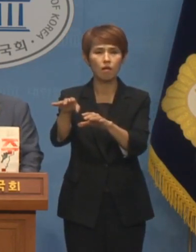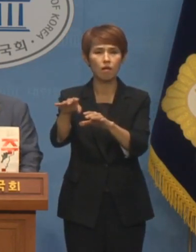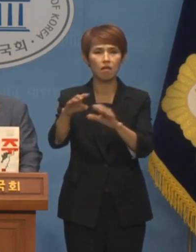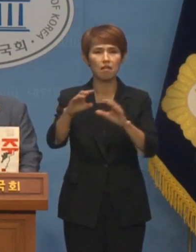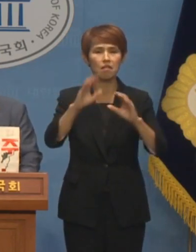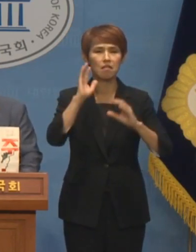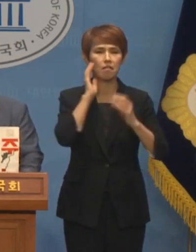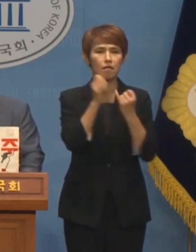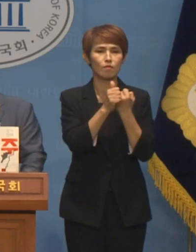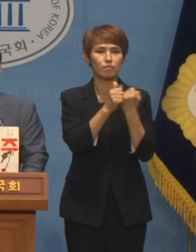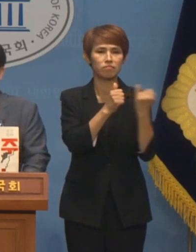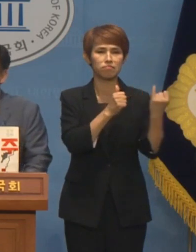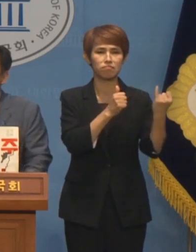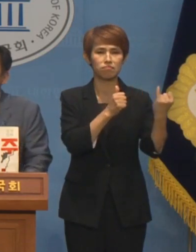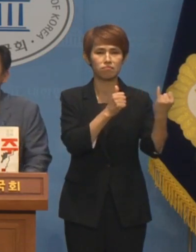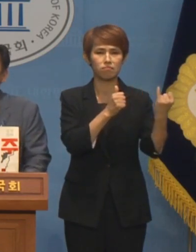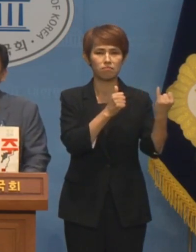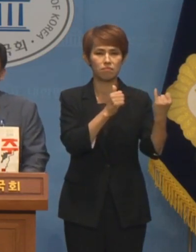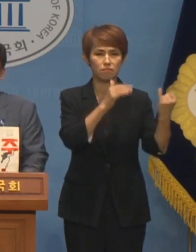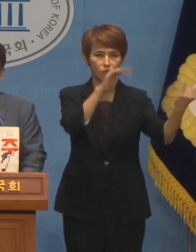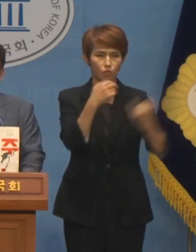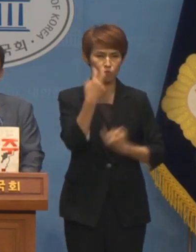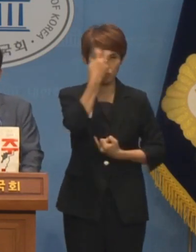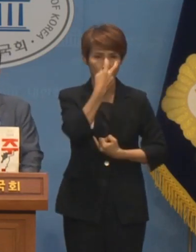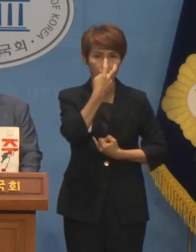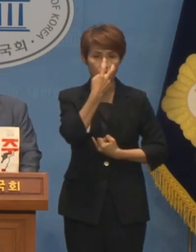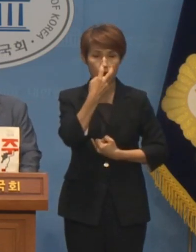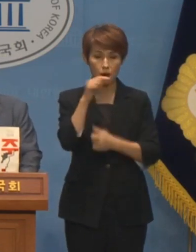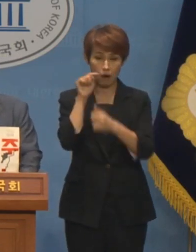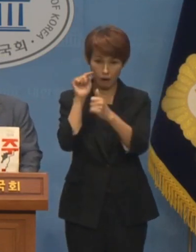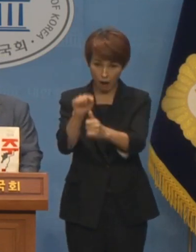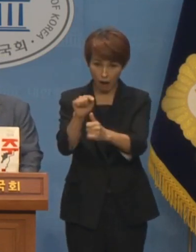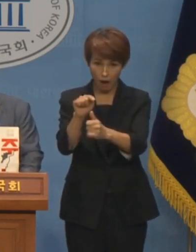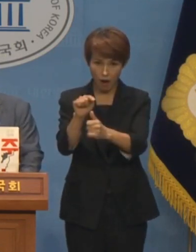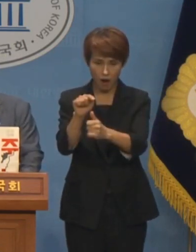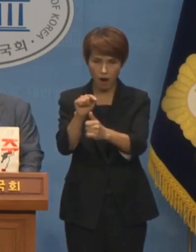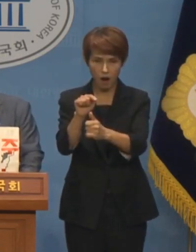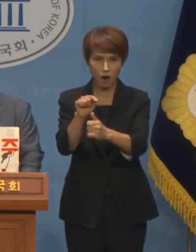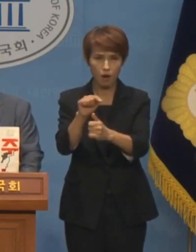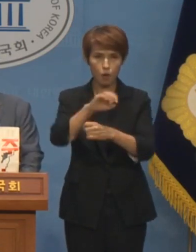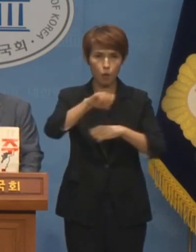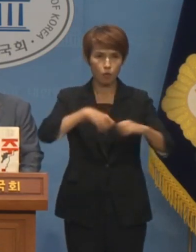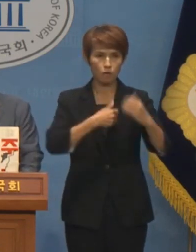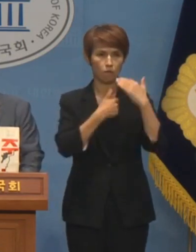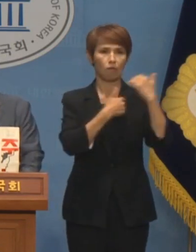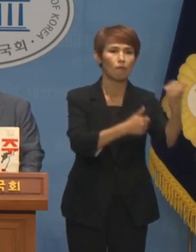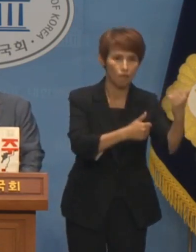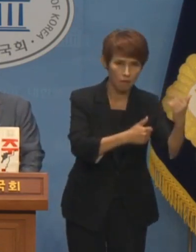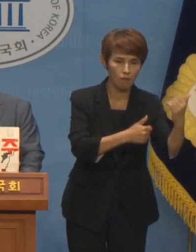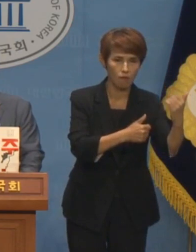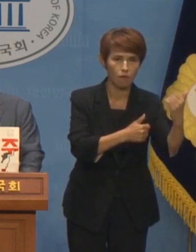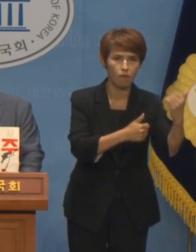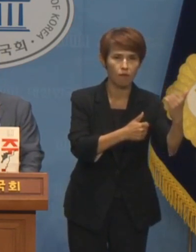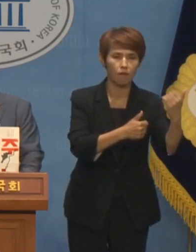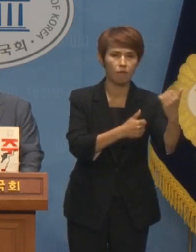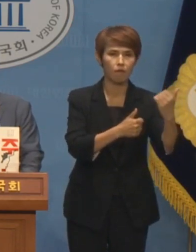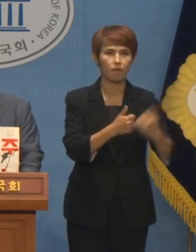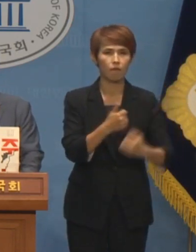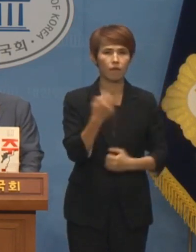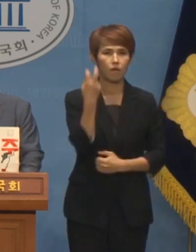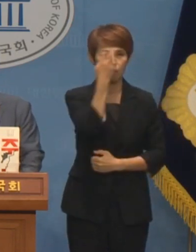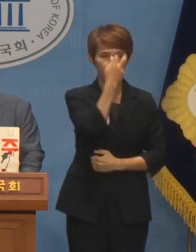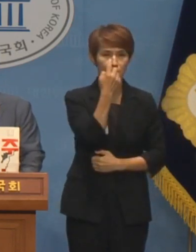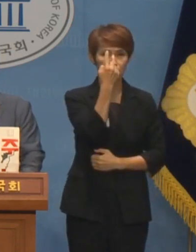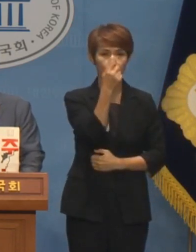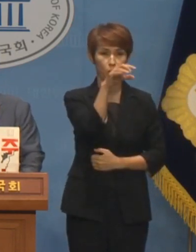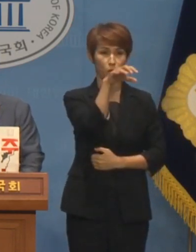김건희 여사를 소환 조사 수사를 했더니 오히려 김건희한테 소환을 당해서 경호실에